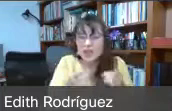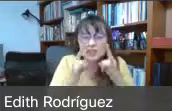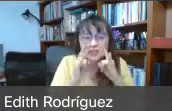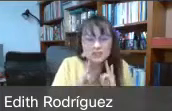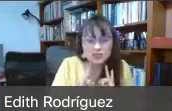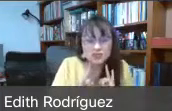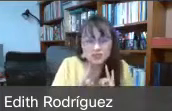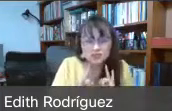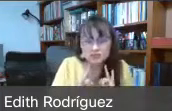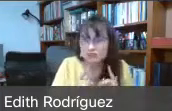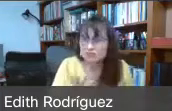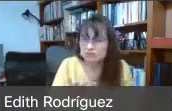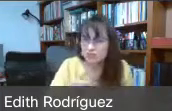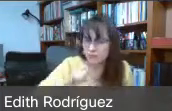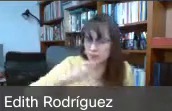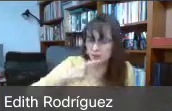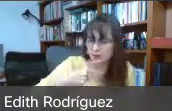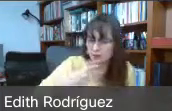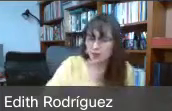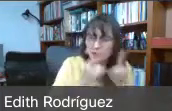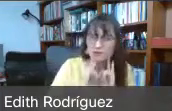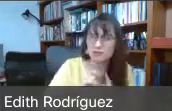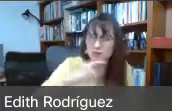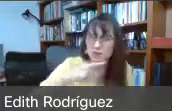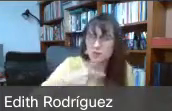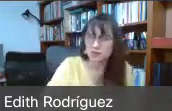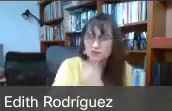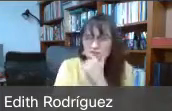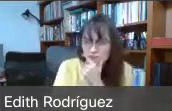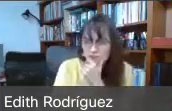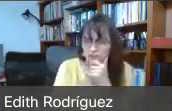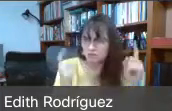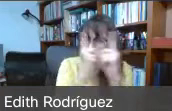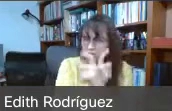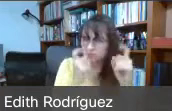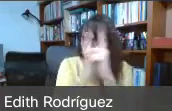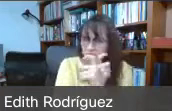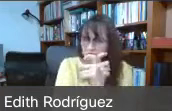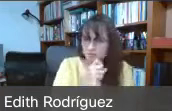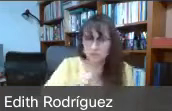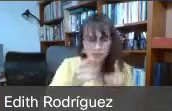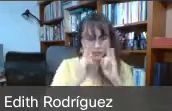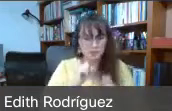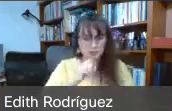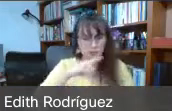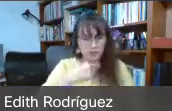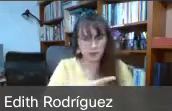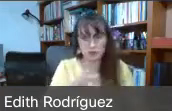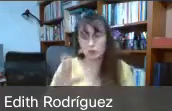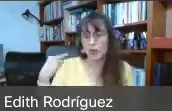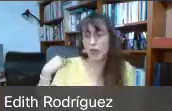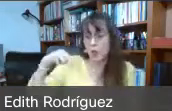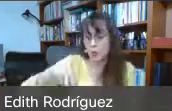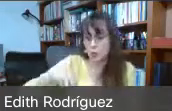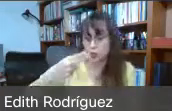la reflexión sobre la literatura también trae un término que es la adquisición. Es esto